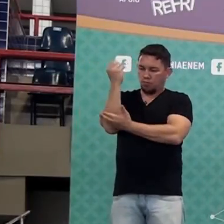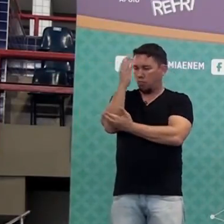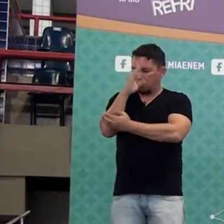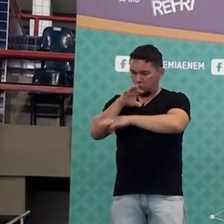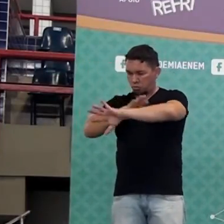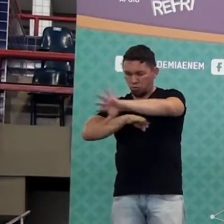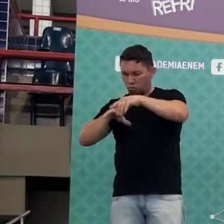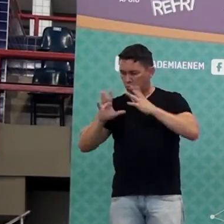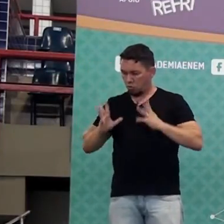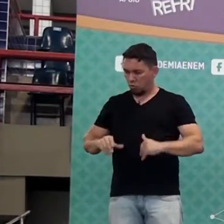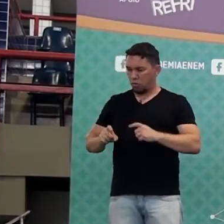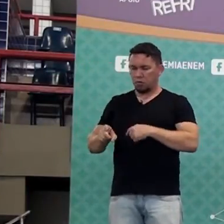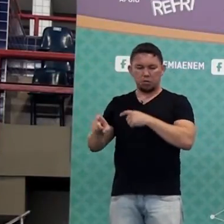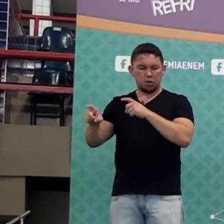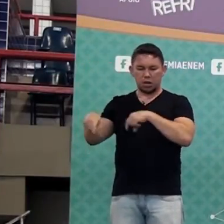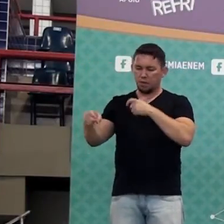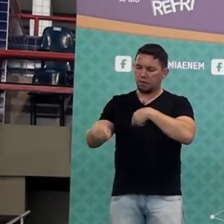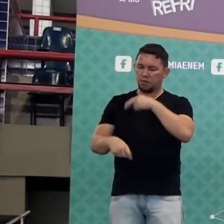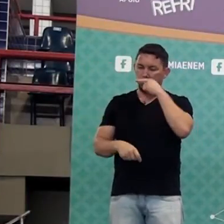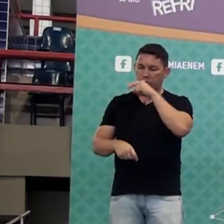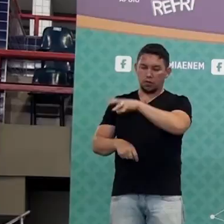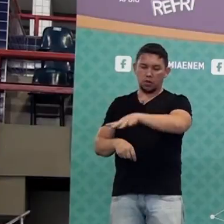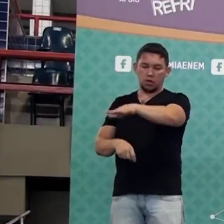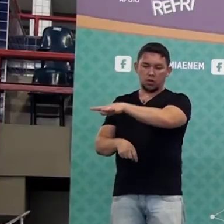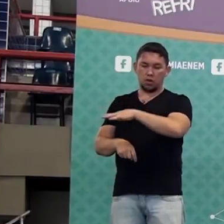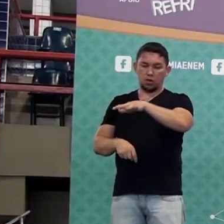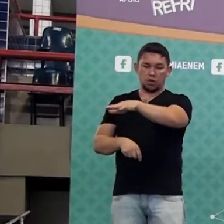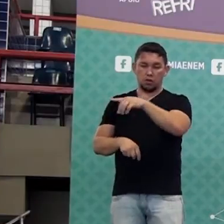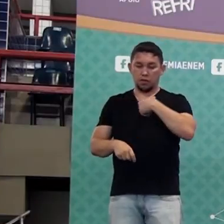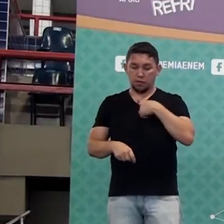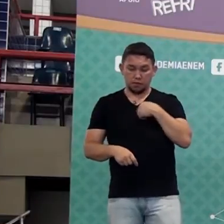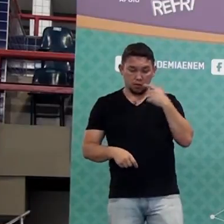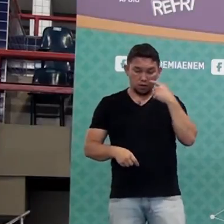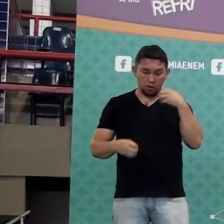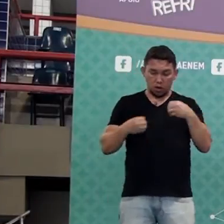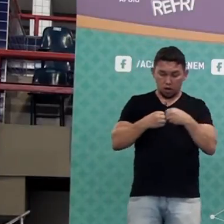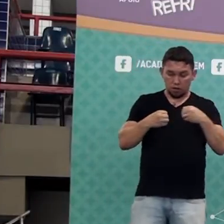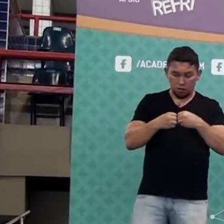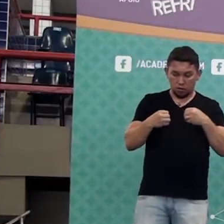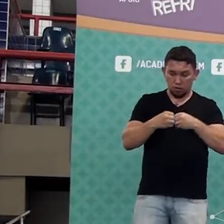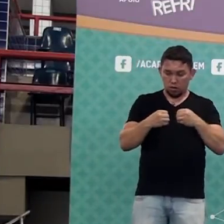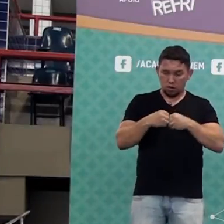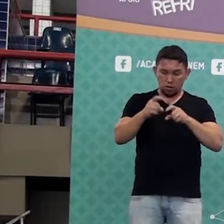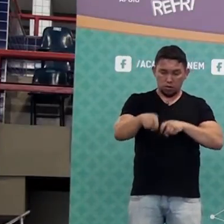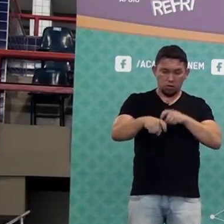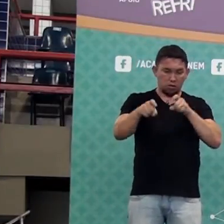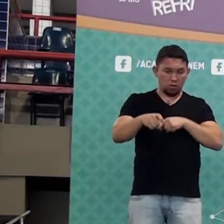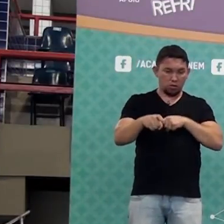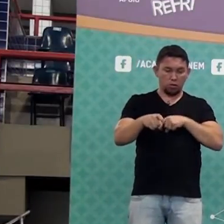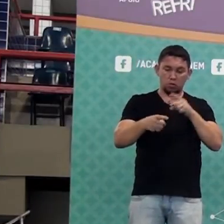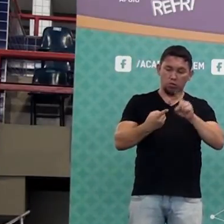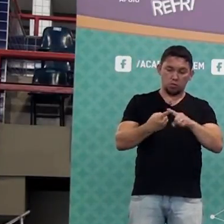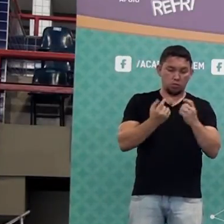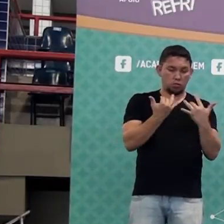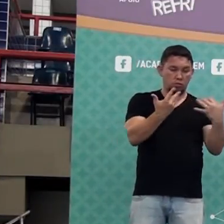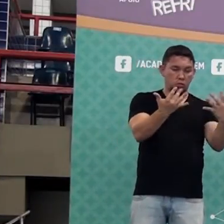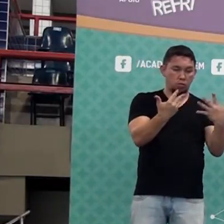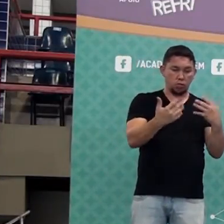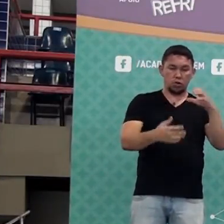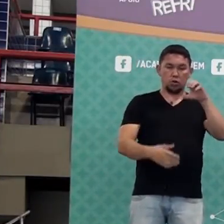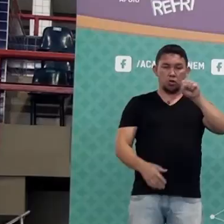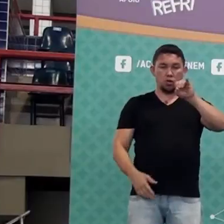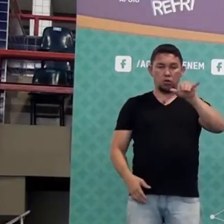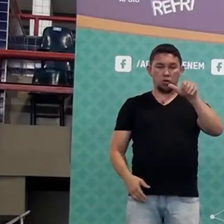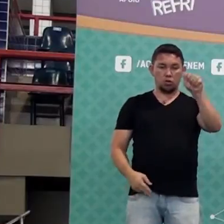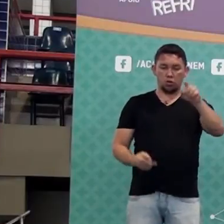para plantar mais cana-de-açúcar. As fronteiras agrícolas do Brasil, tanto de soja quanto